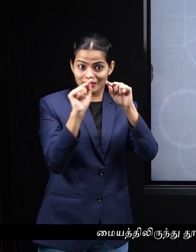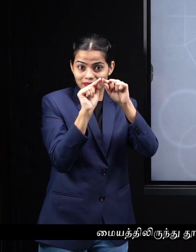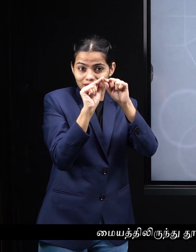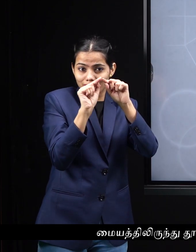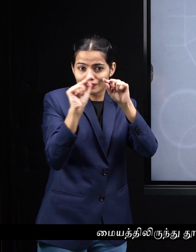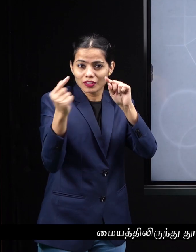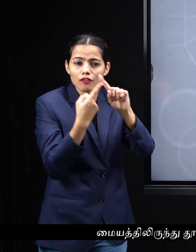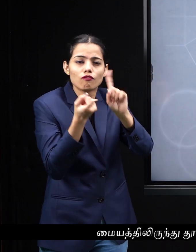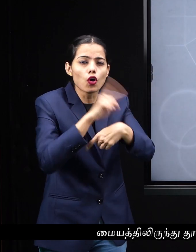ஆகும்.